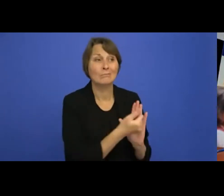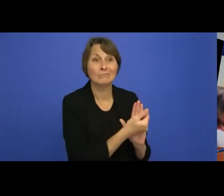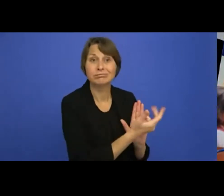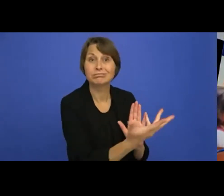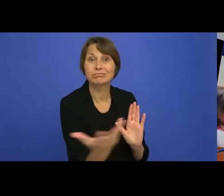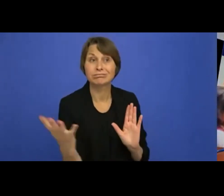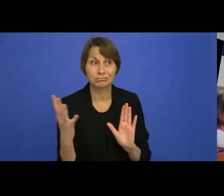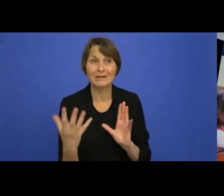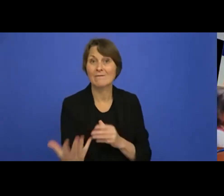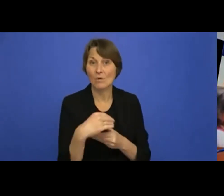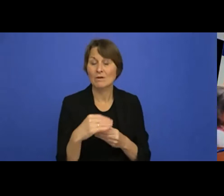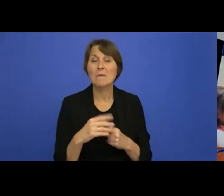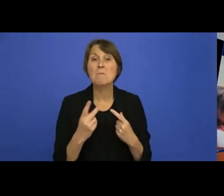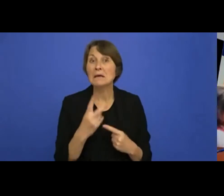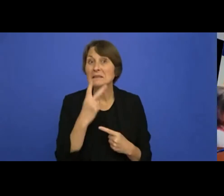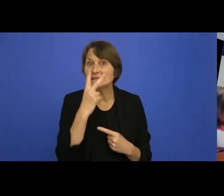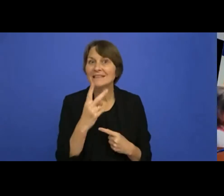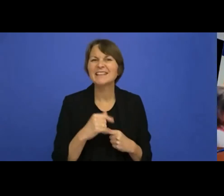Nous avons trop souvent